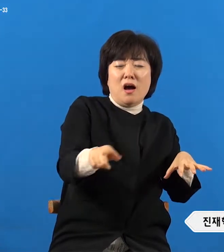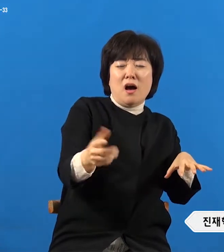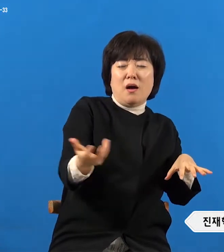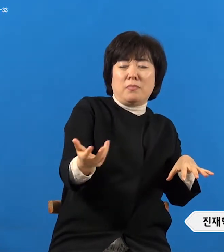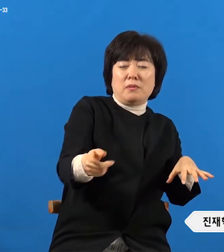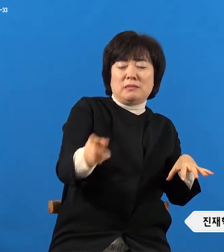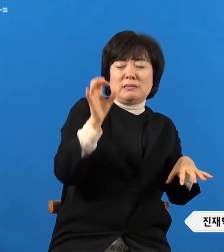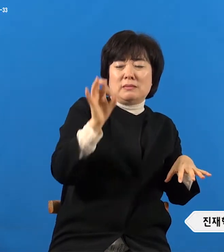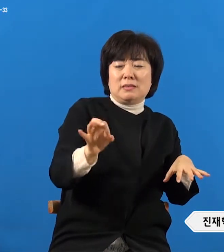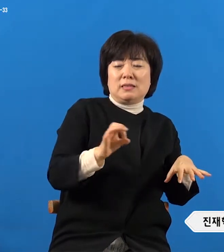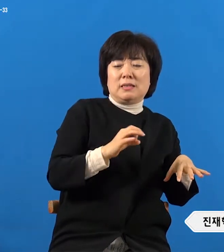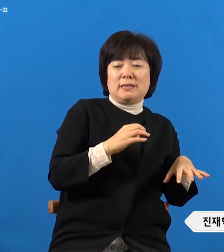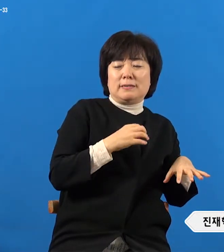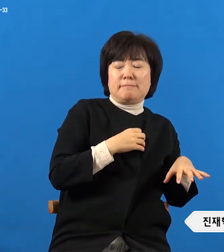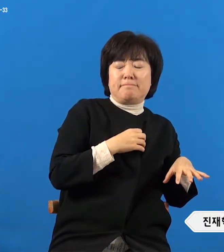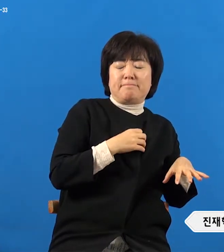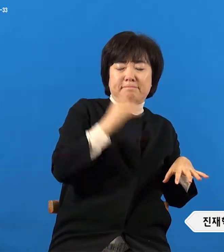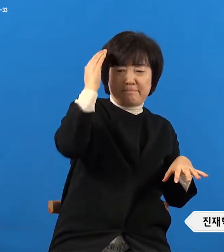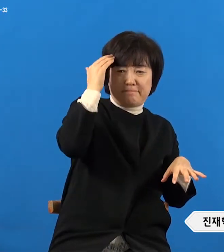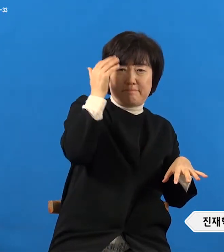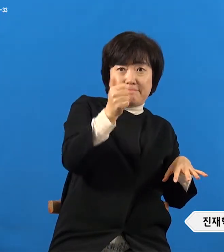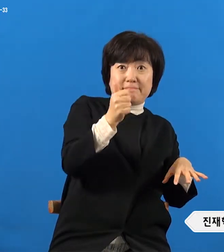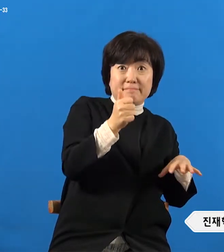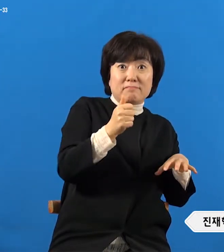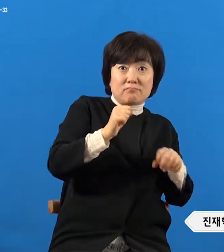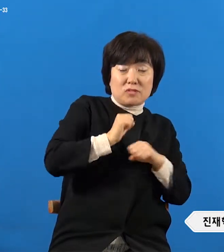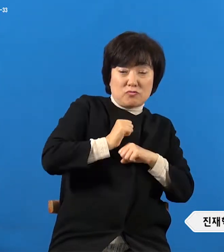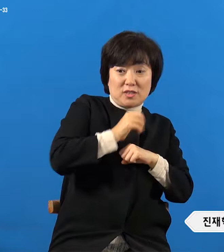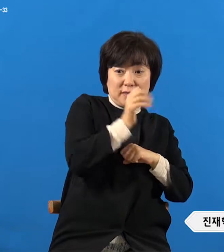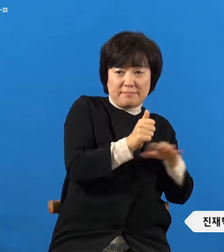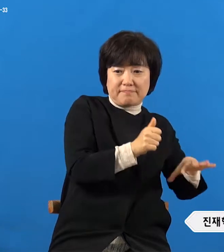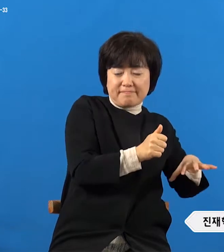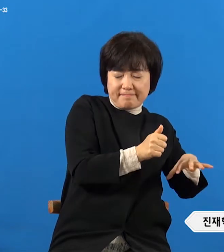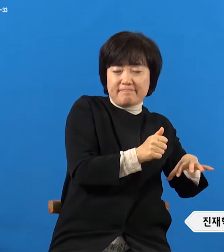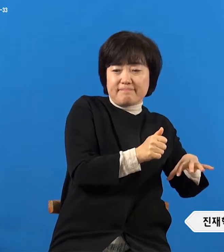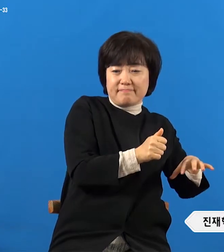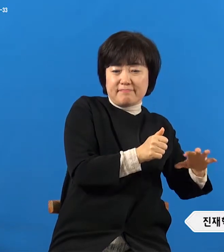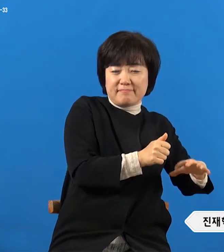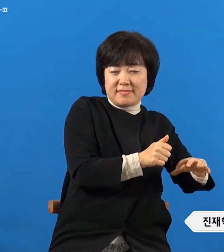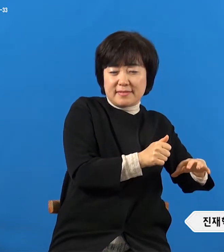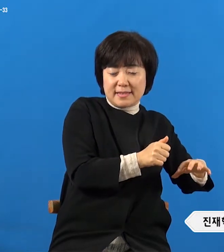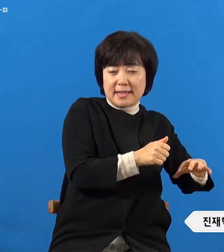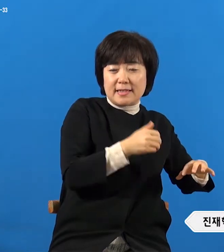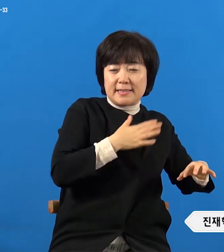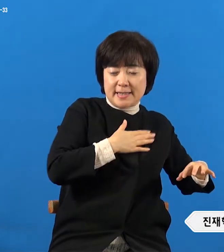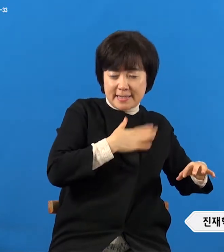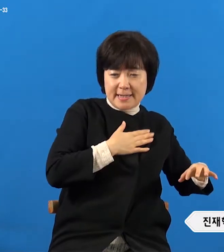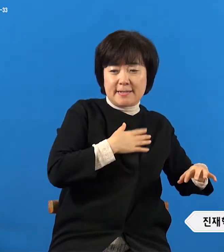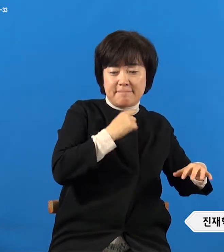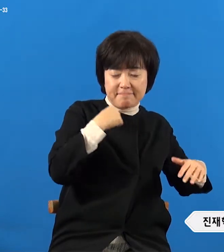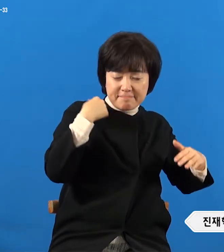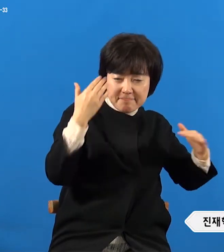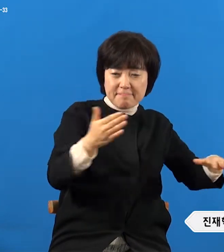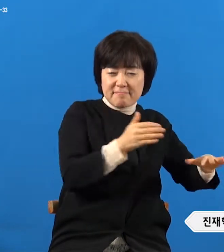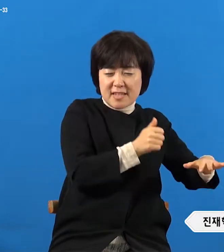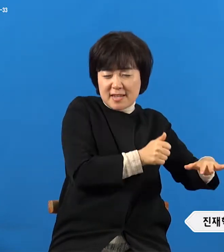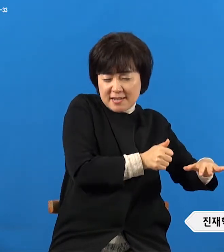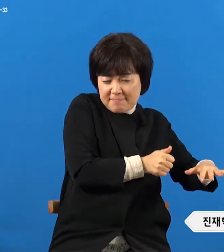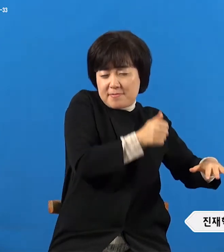신음소리를 듣고 있던 이 젊은 소대장은 그가 참호를 떠나서 부상당한 부하를 구하기 위해